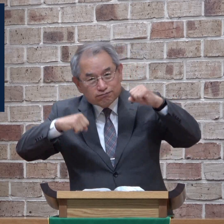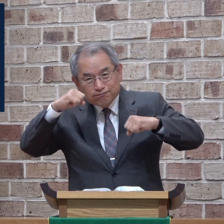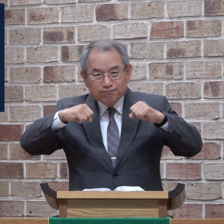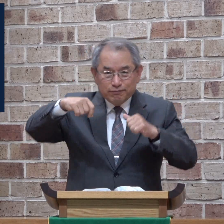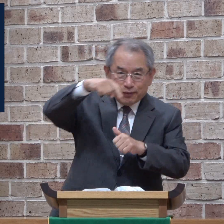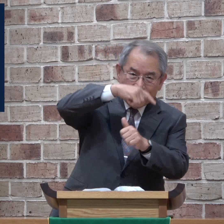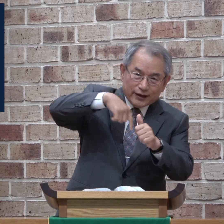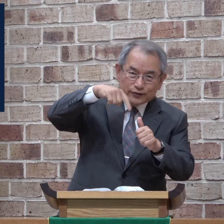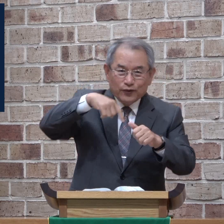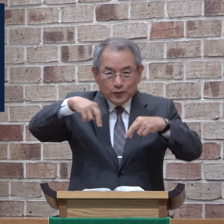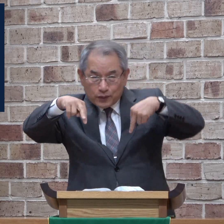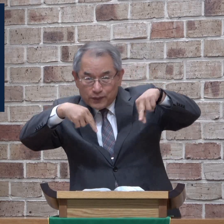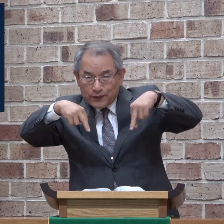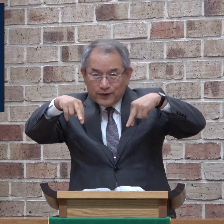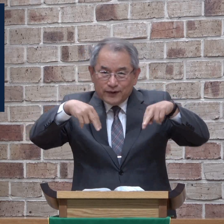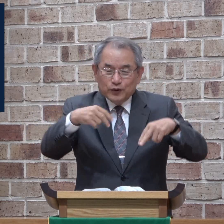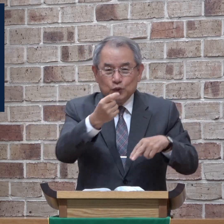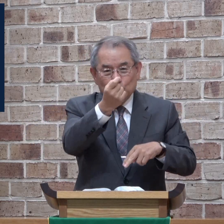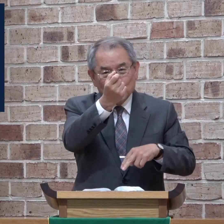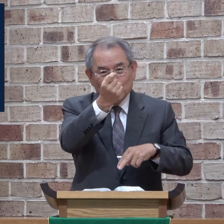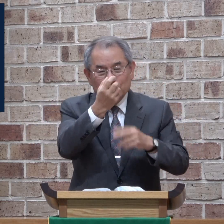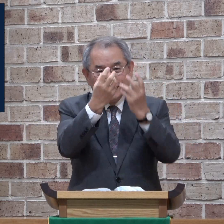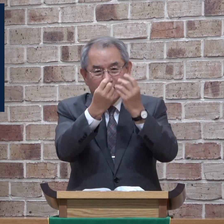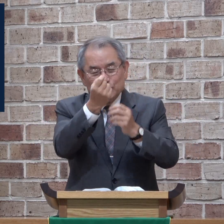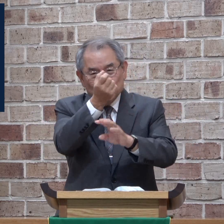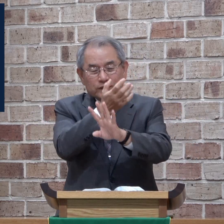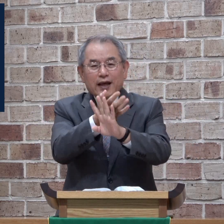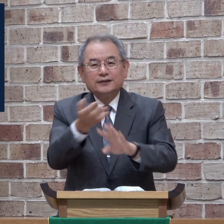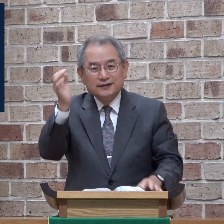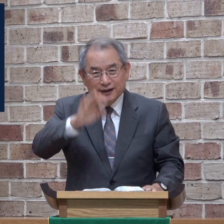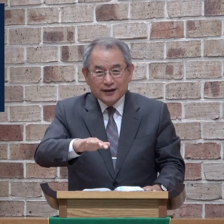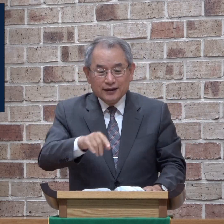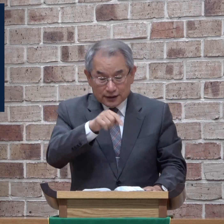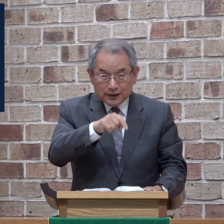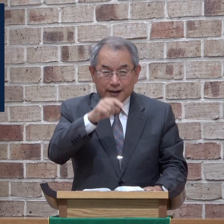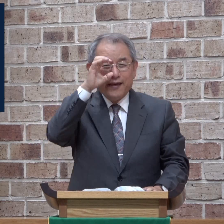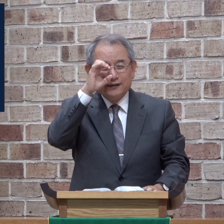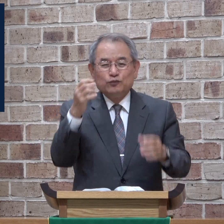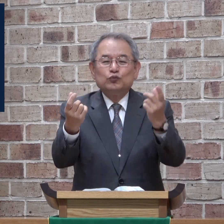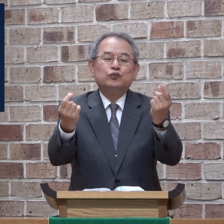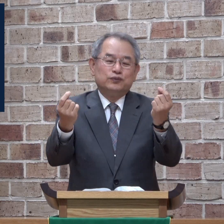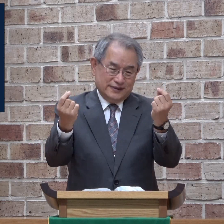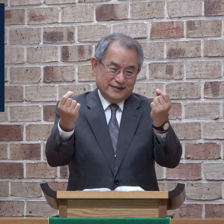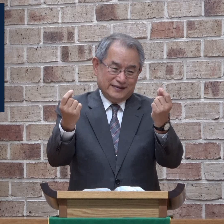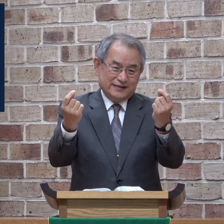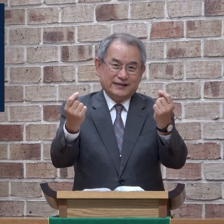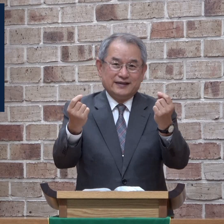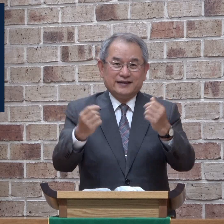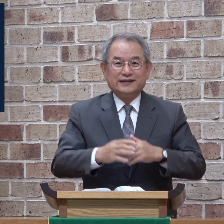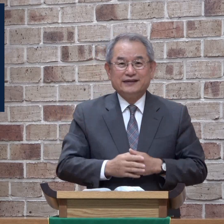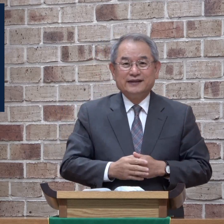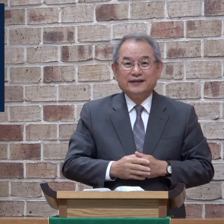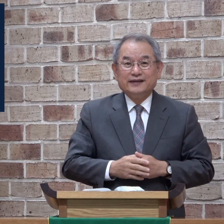그 배경 그런 부분들이 조금 다르게 표현되어 있기 때문에 핵심은 같지만 비교해서 볼